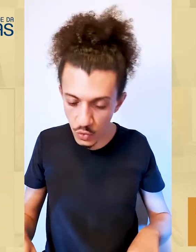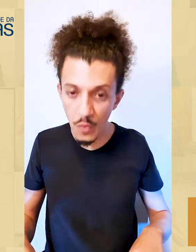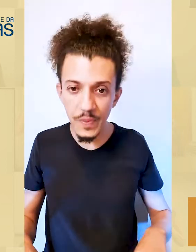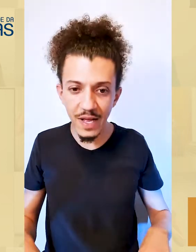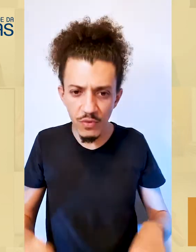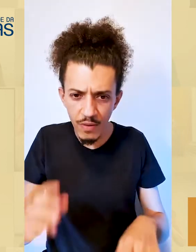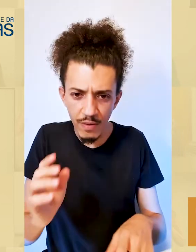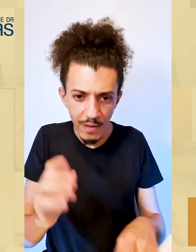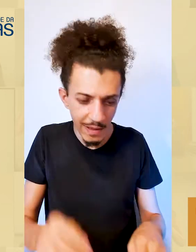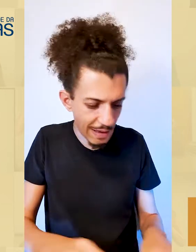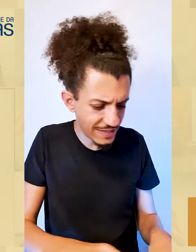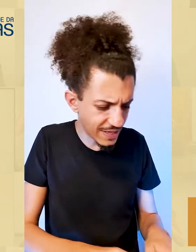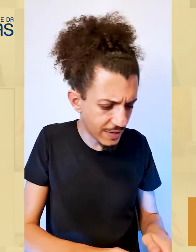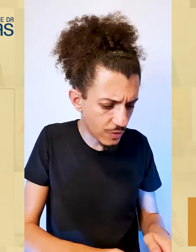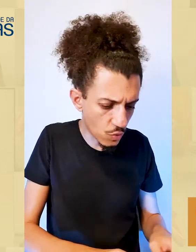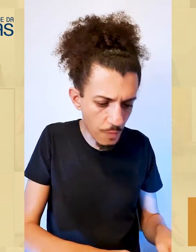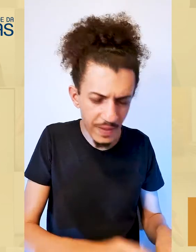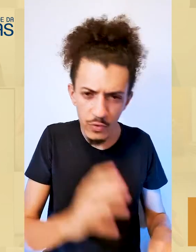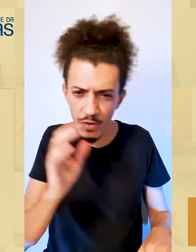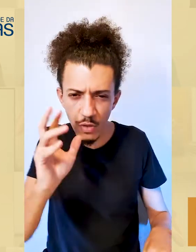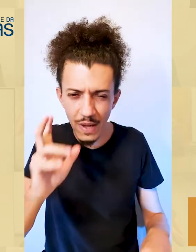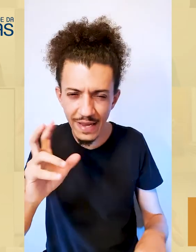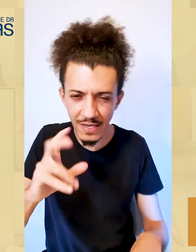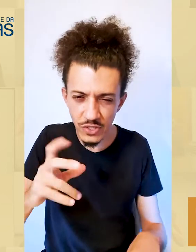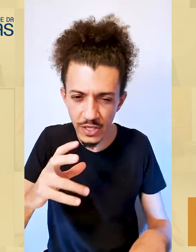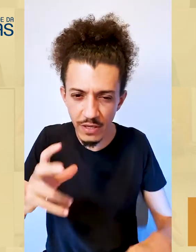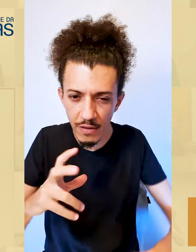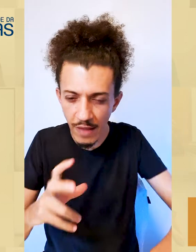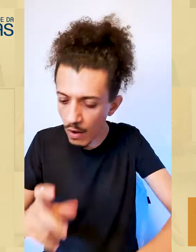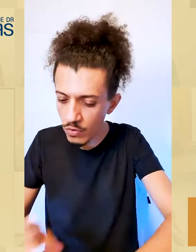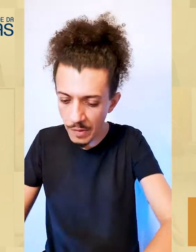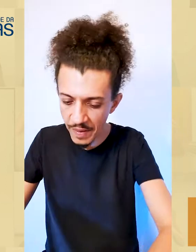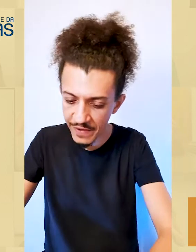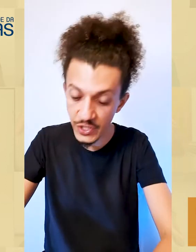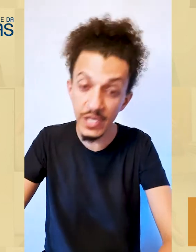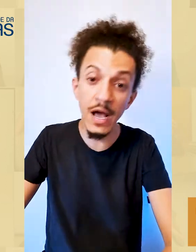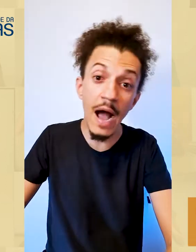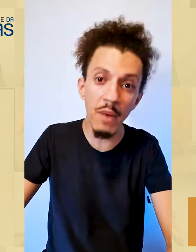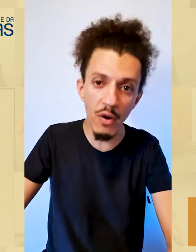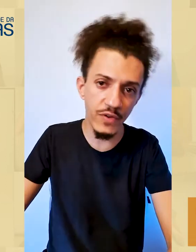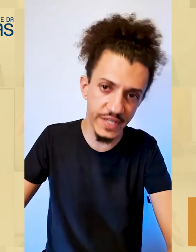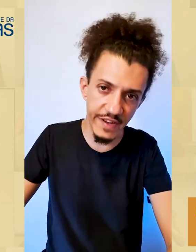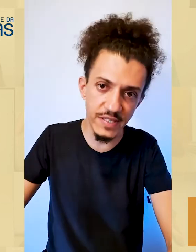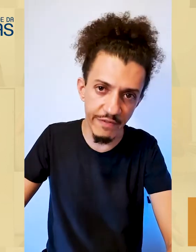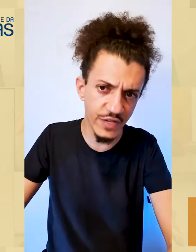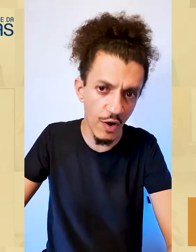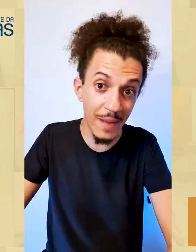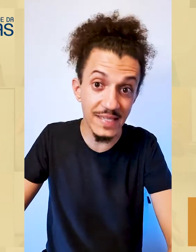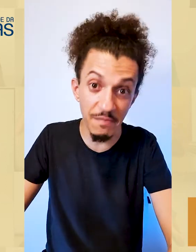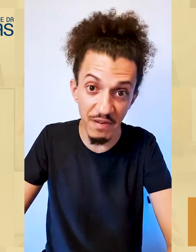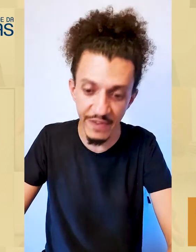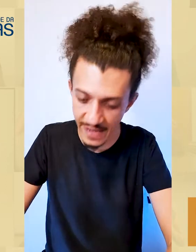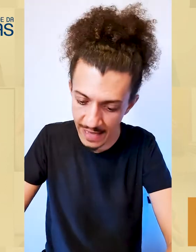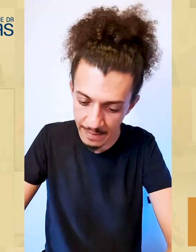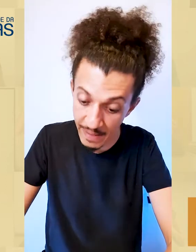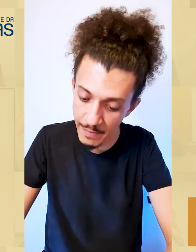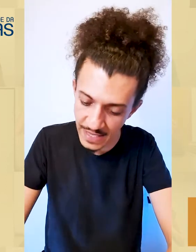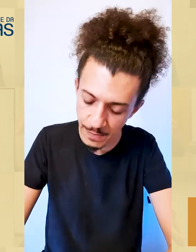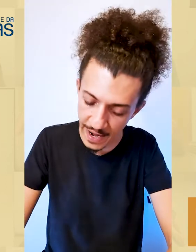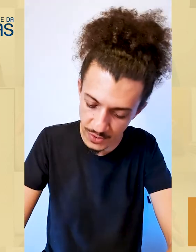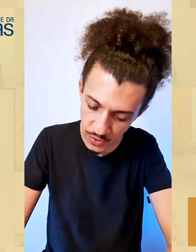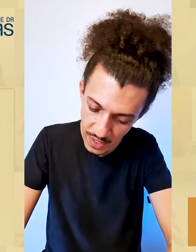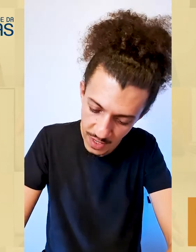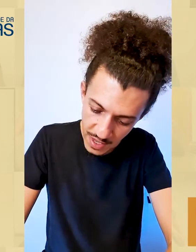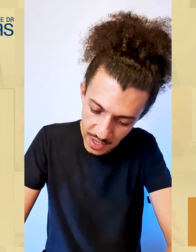Obviamente, no computador, a escrita do computador é toda quadradinha e tal, toda perfeitinha. À mão você vai escrever de forma mais simplificada, bem